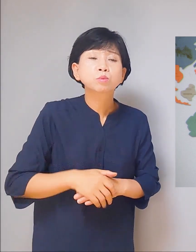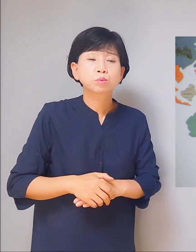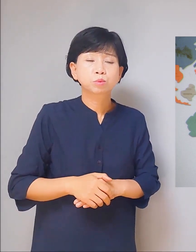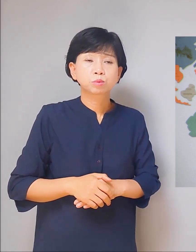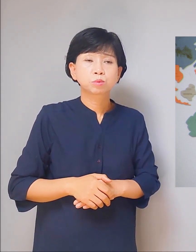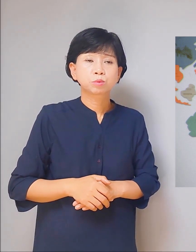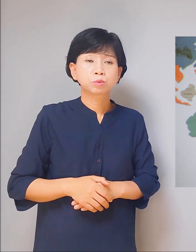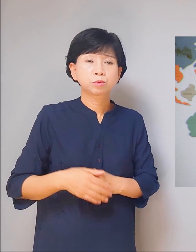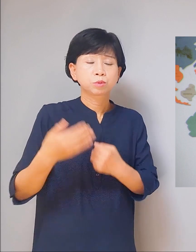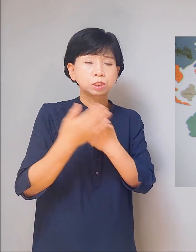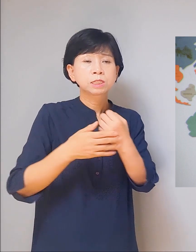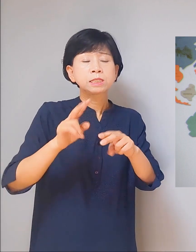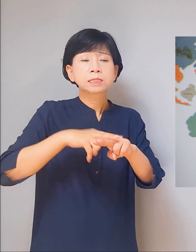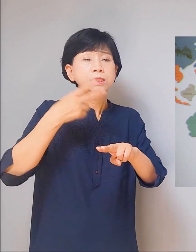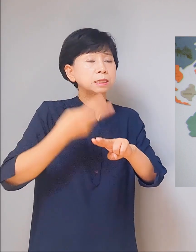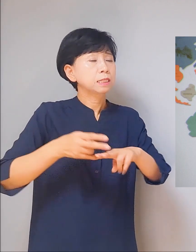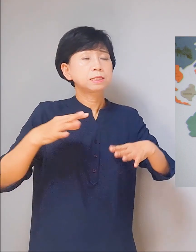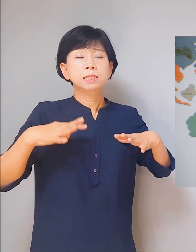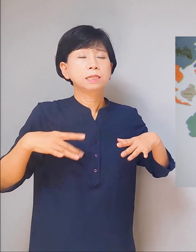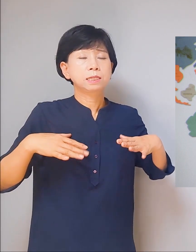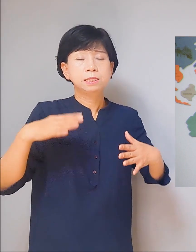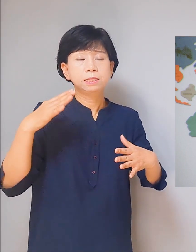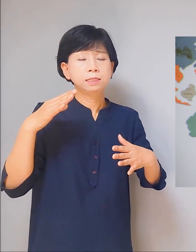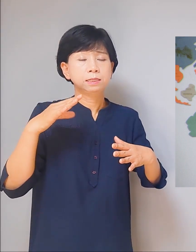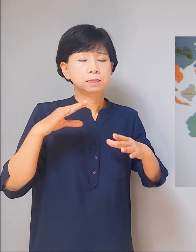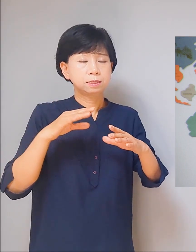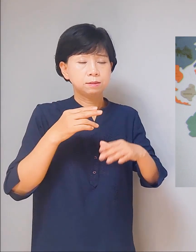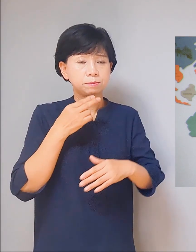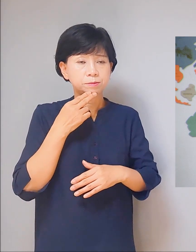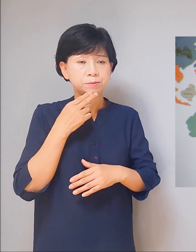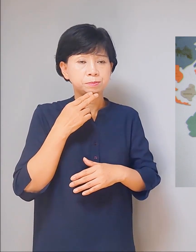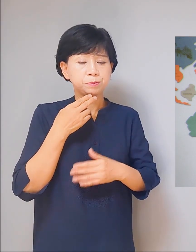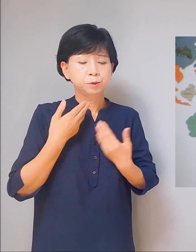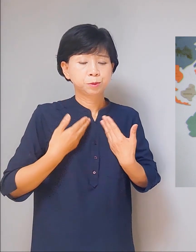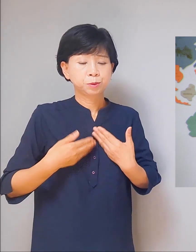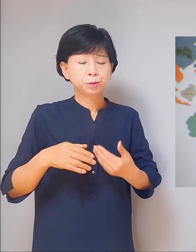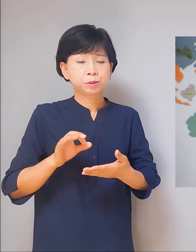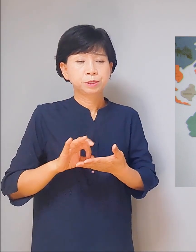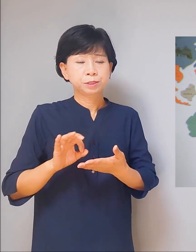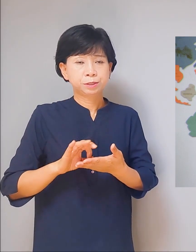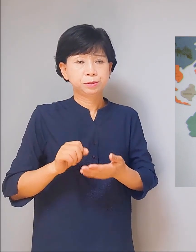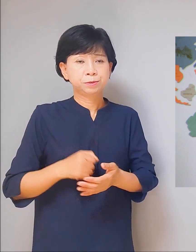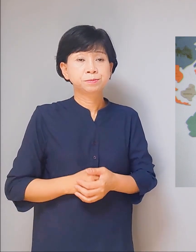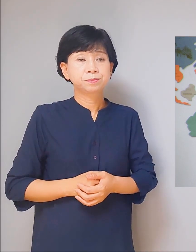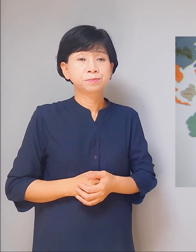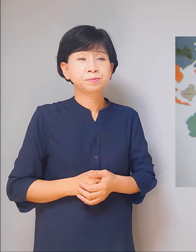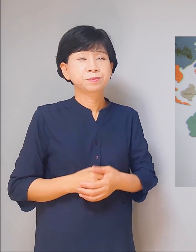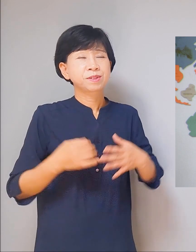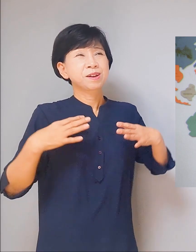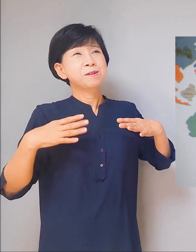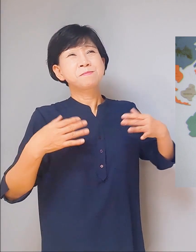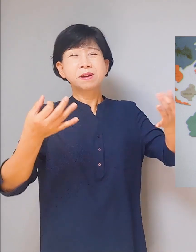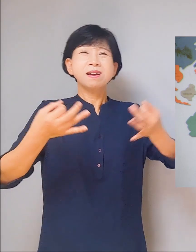은사는 자랑을 하지 않습니다. 조용히 사용합니다. 과시하지 않습니다.